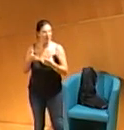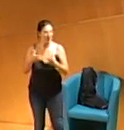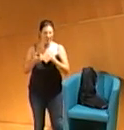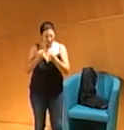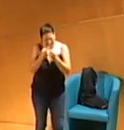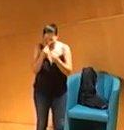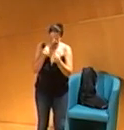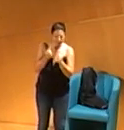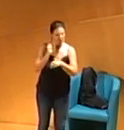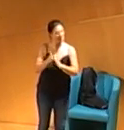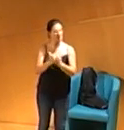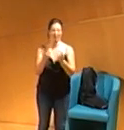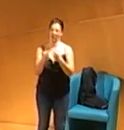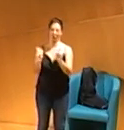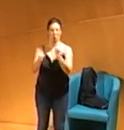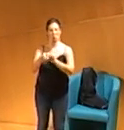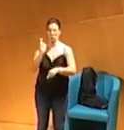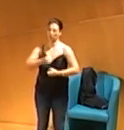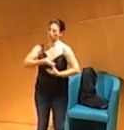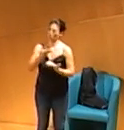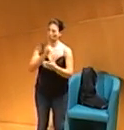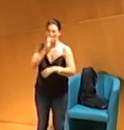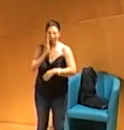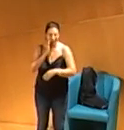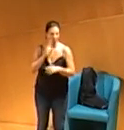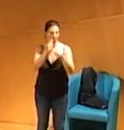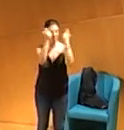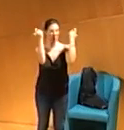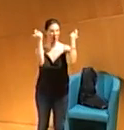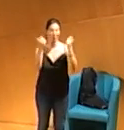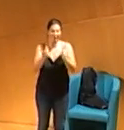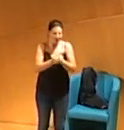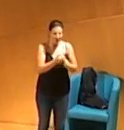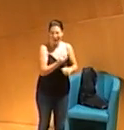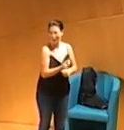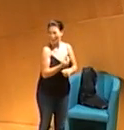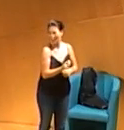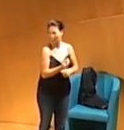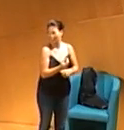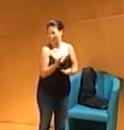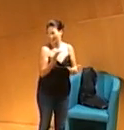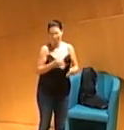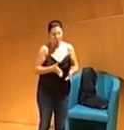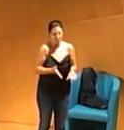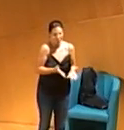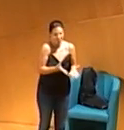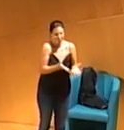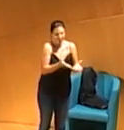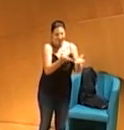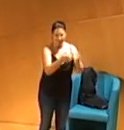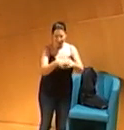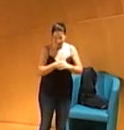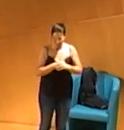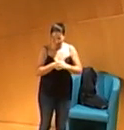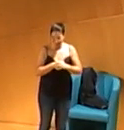parents. La parole des parents, notre vie de parents avec nos enfants qu'on porte. Et